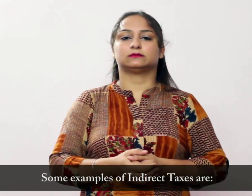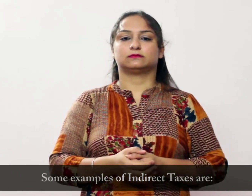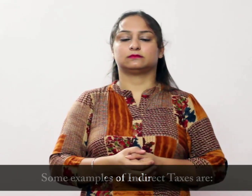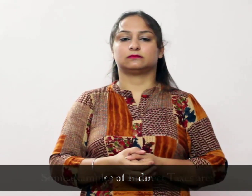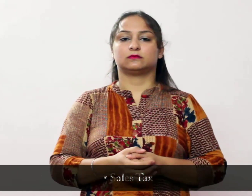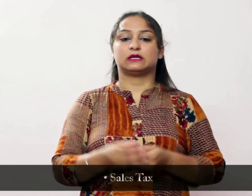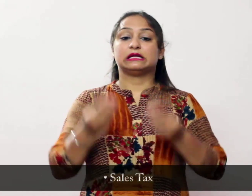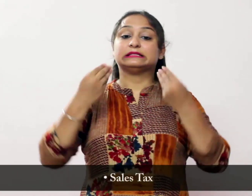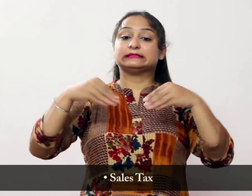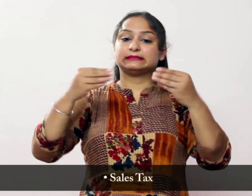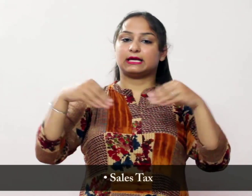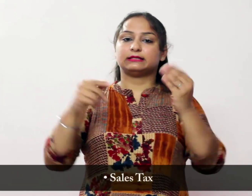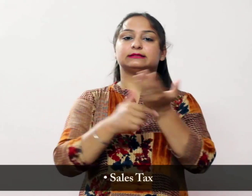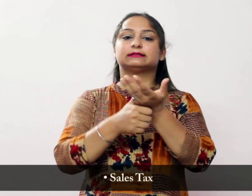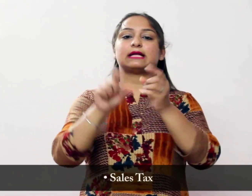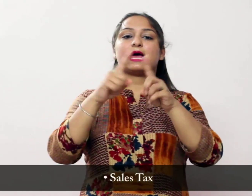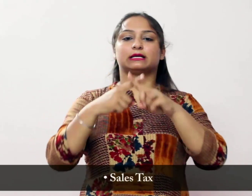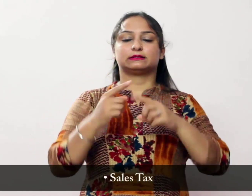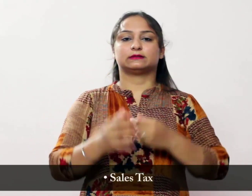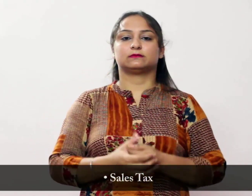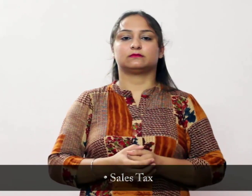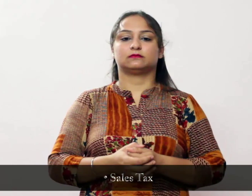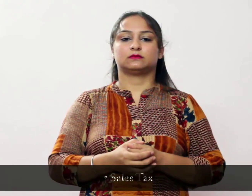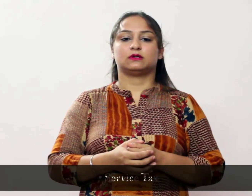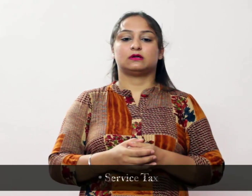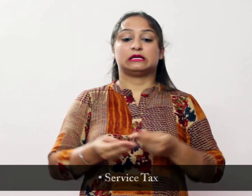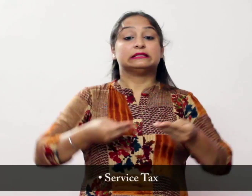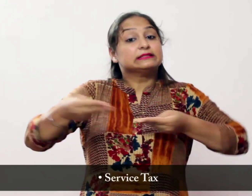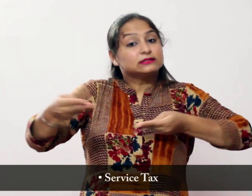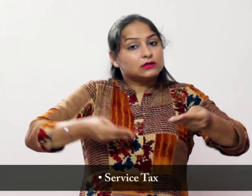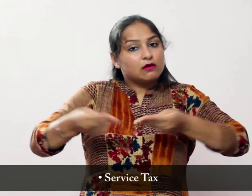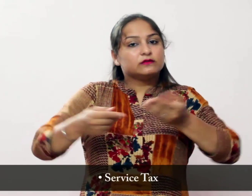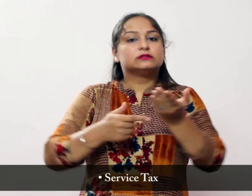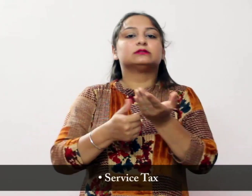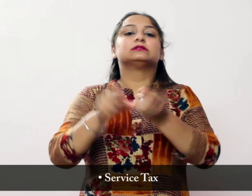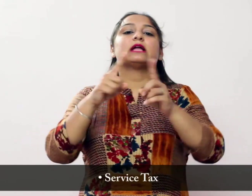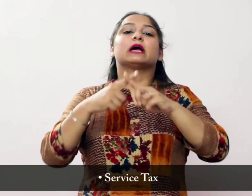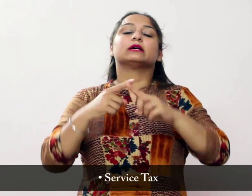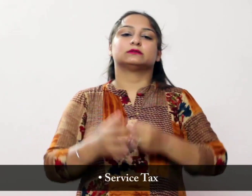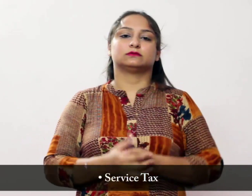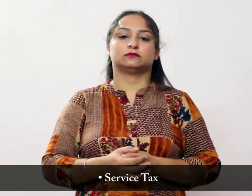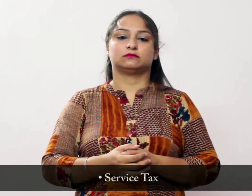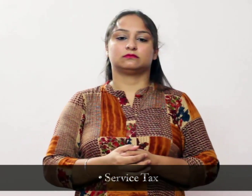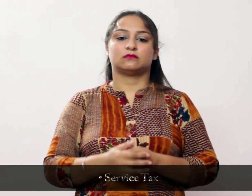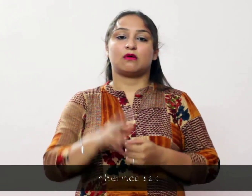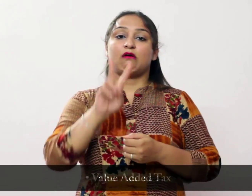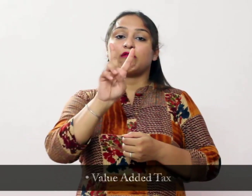बिक्री पर, सेवा पर, मूल्यवर्धित पर,